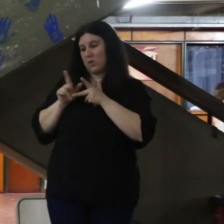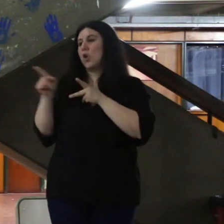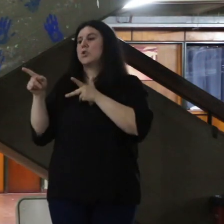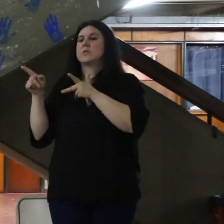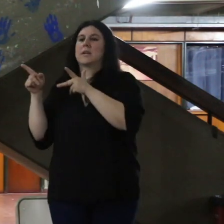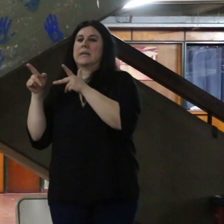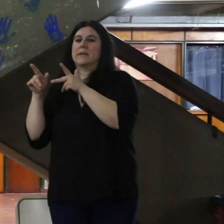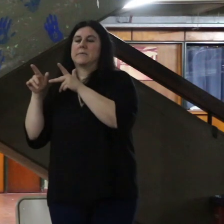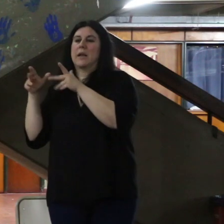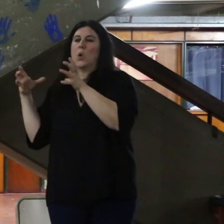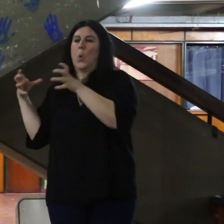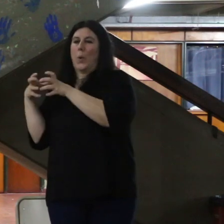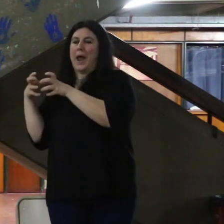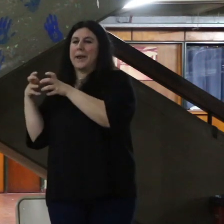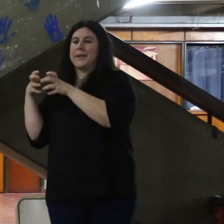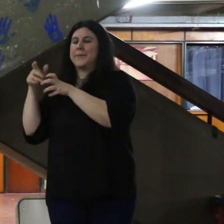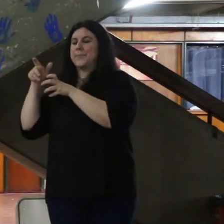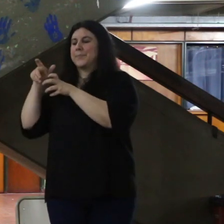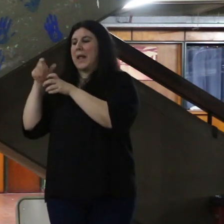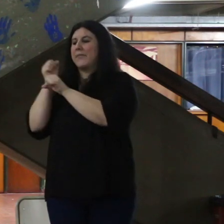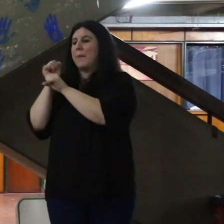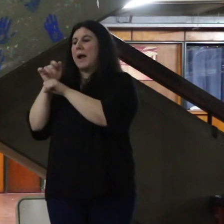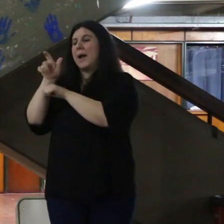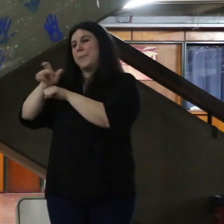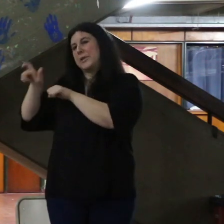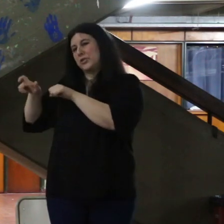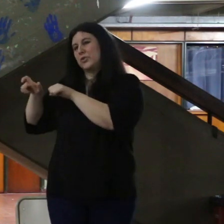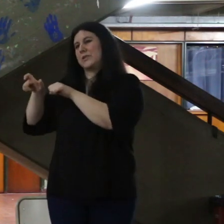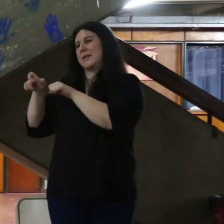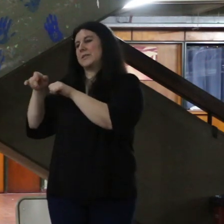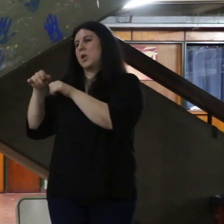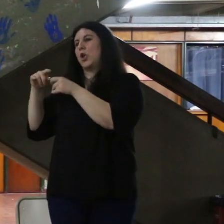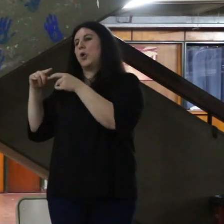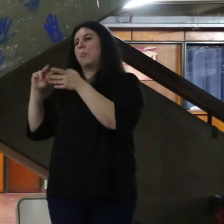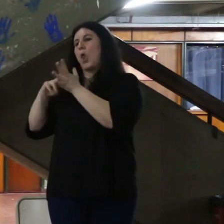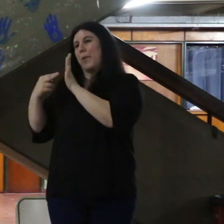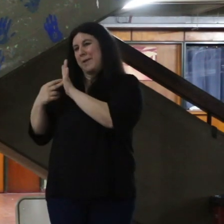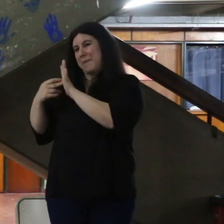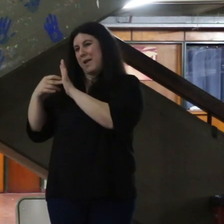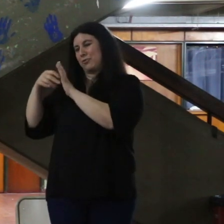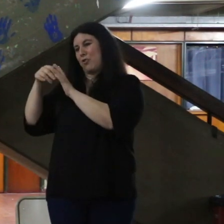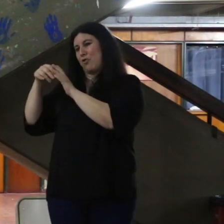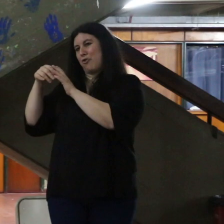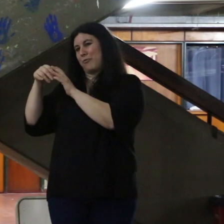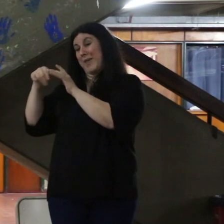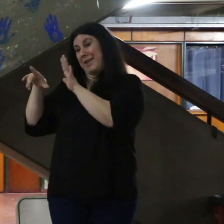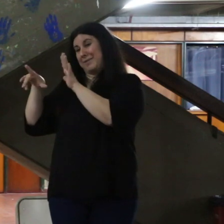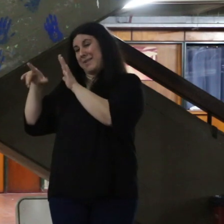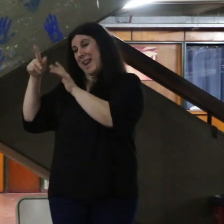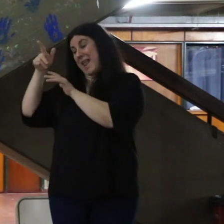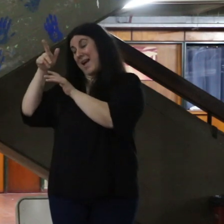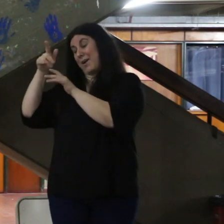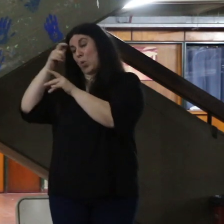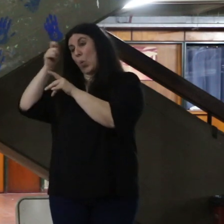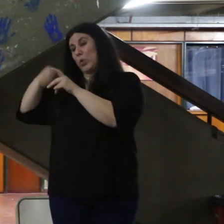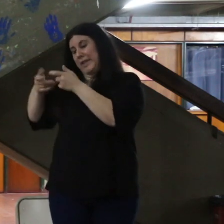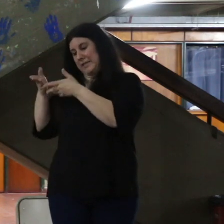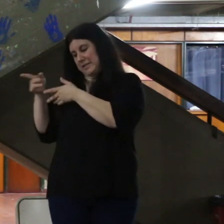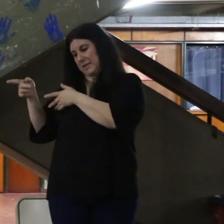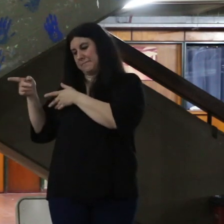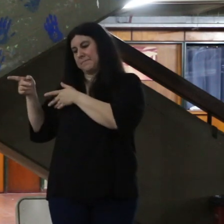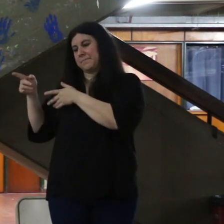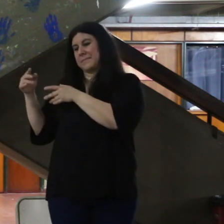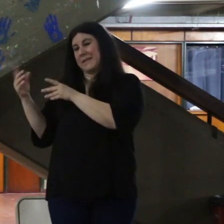ley. Y la idea es que los adultos hoy tenemos